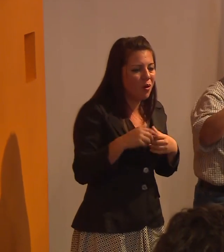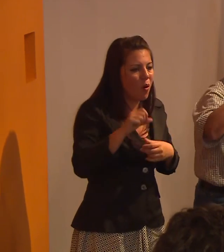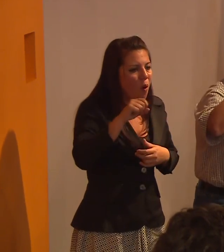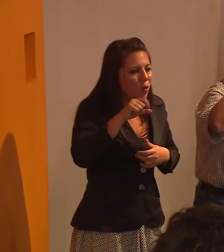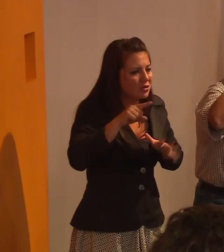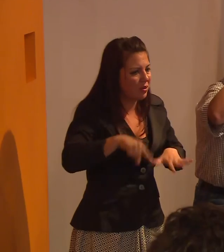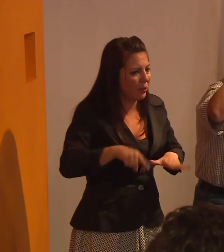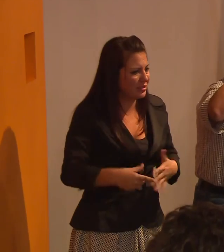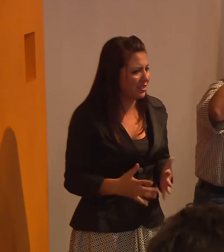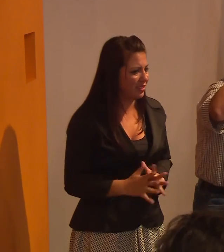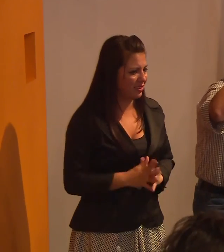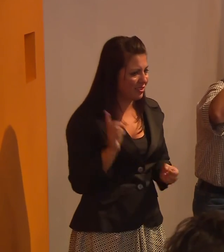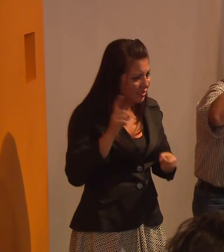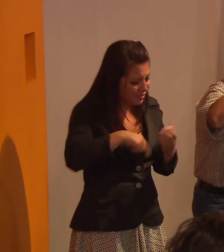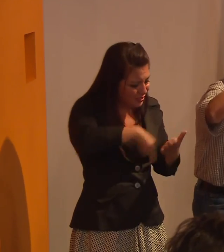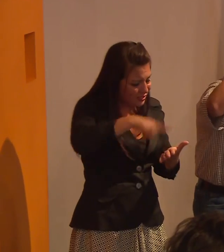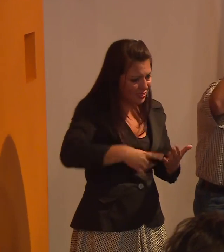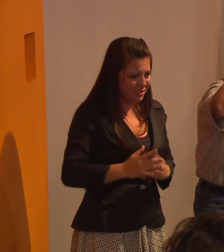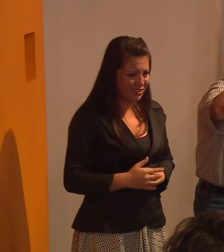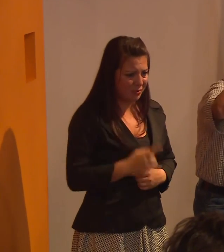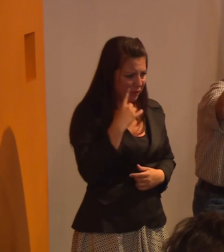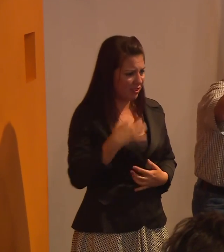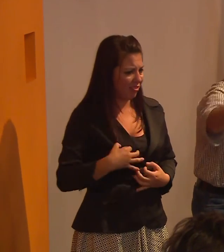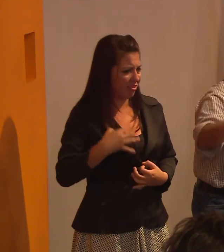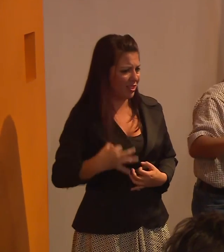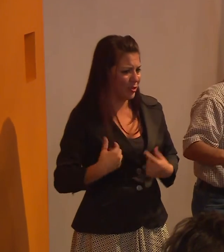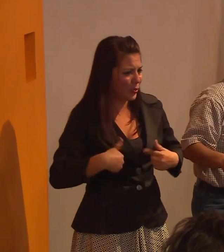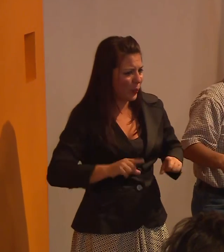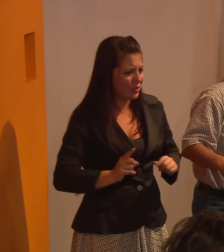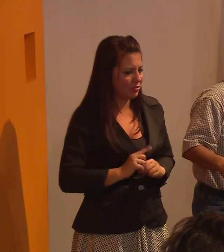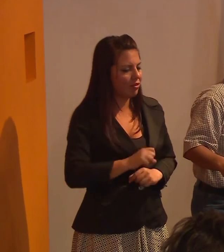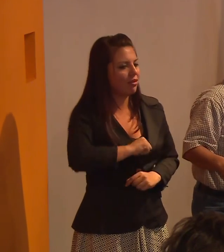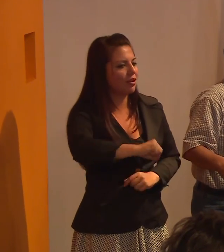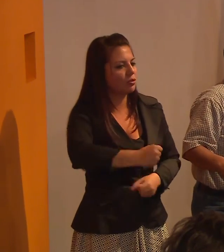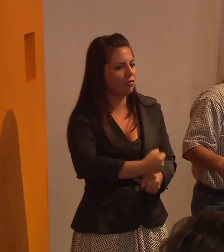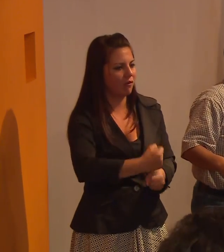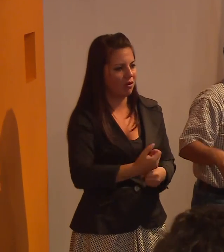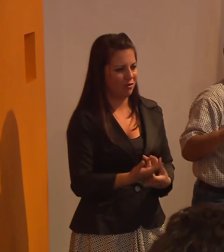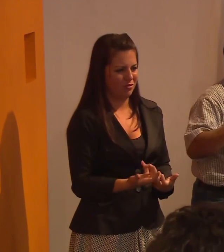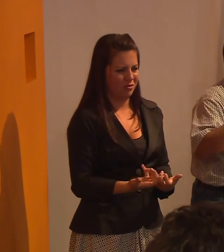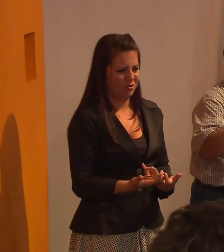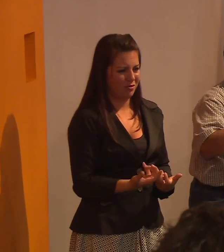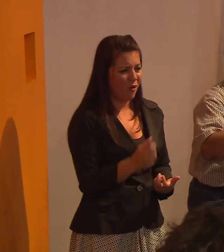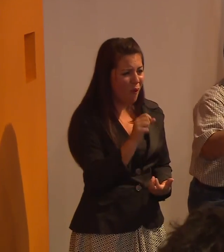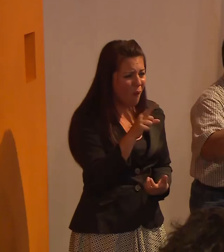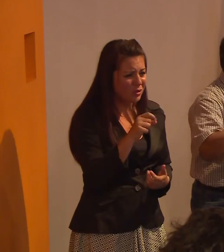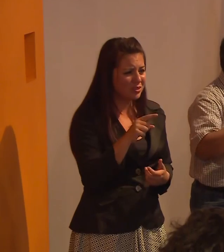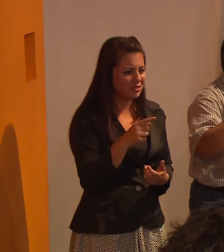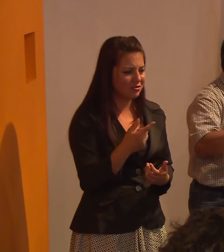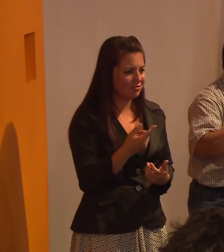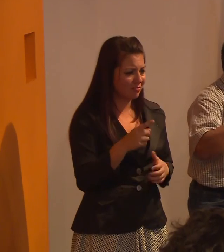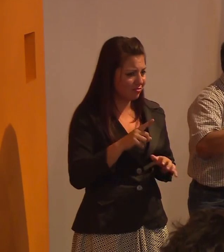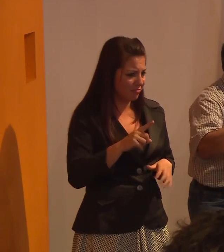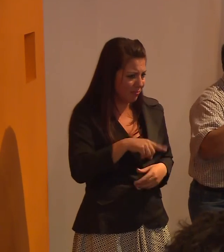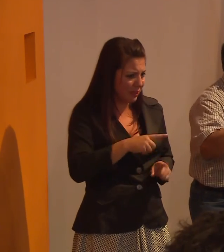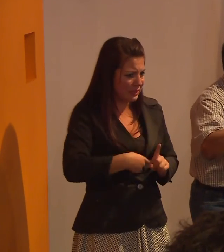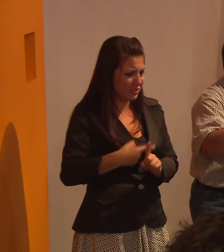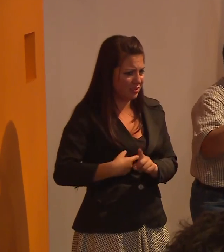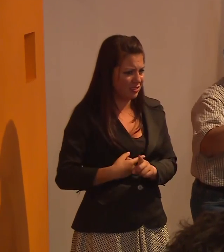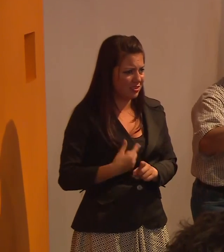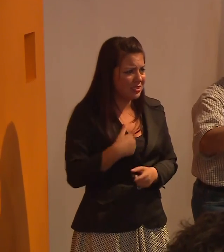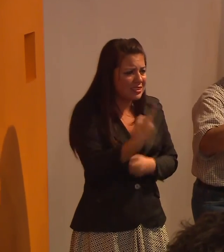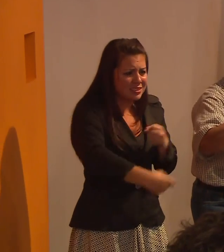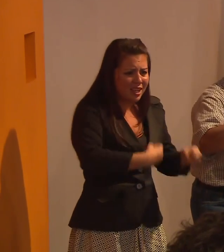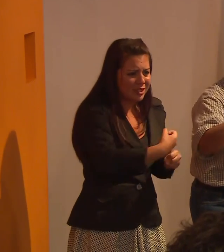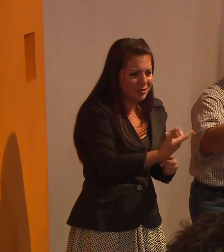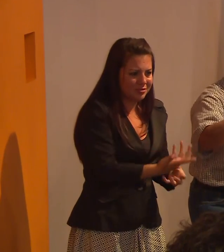salir de esa condición de indignidad y de vulneración del derecho al trabajo. Si ni siquiera este año va a haber para completar